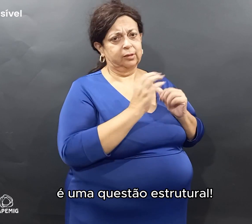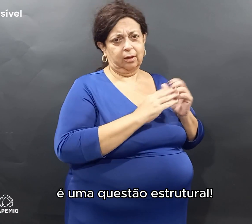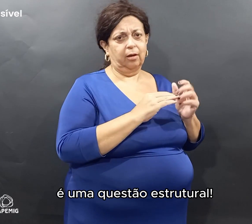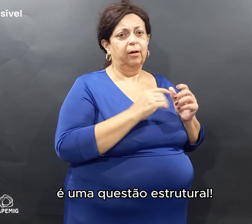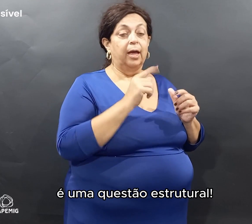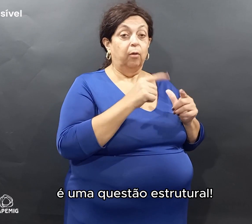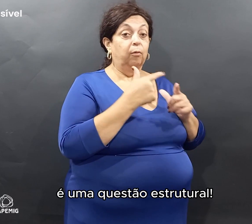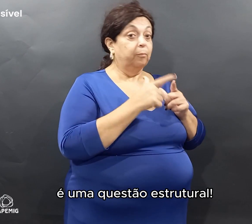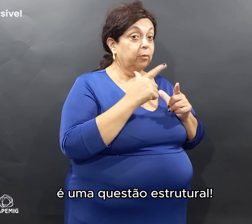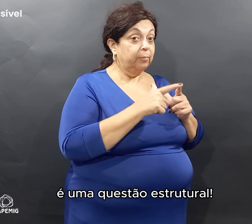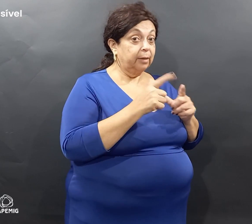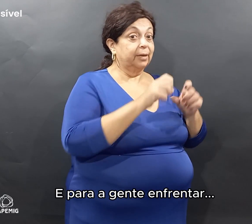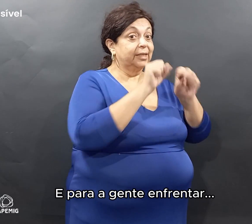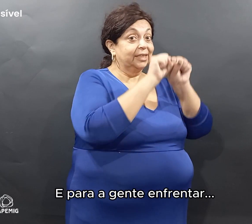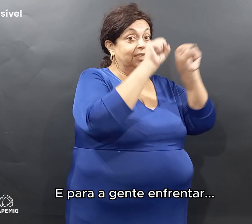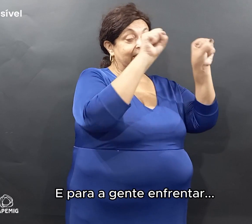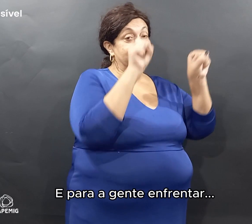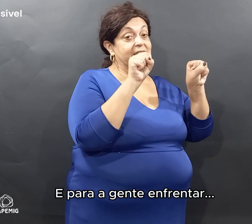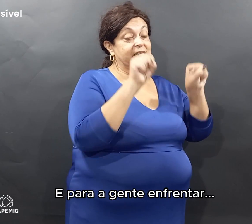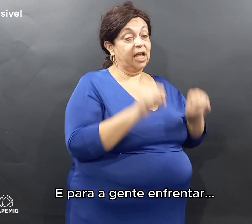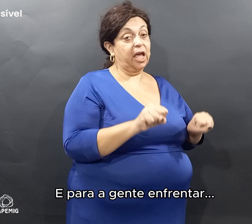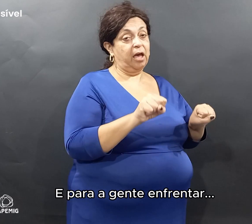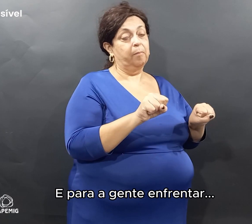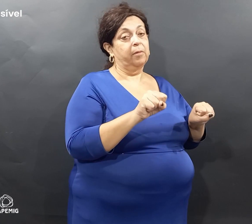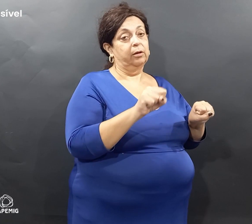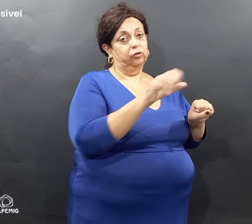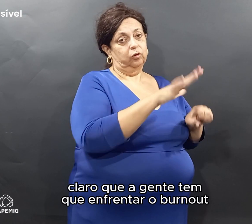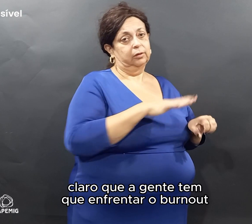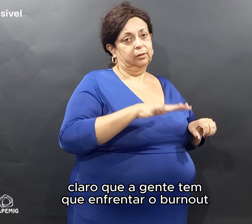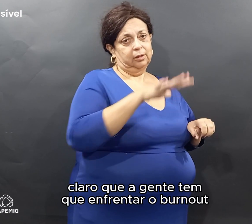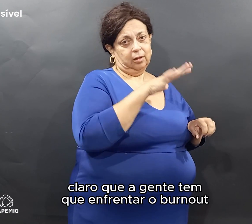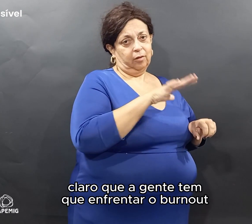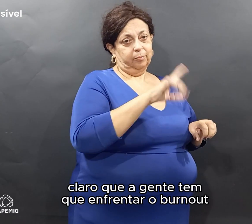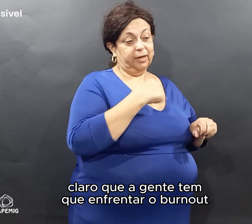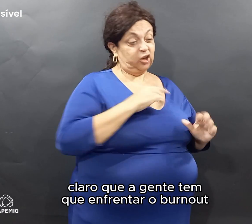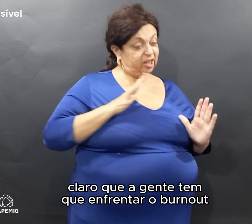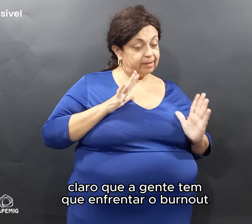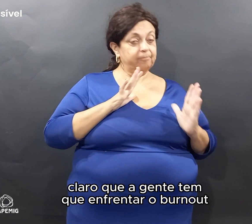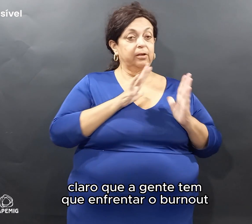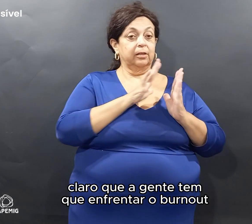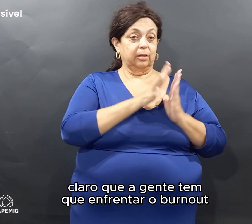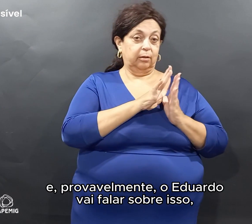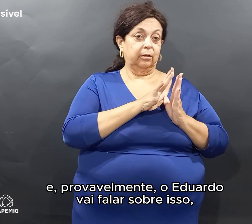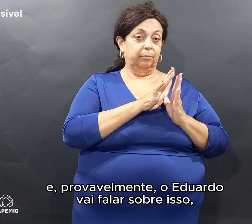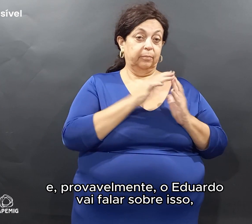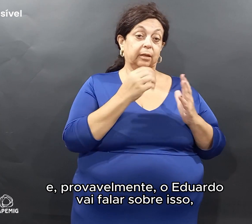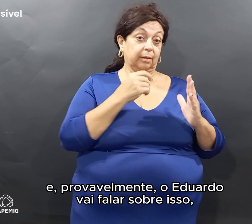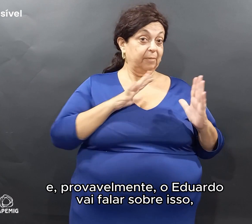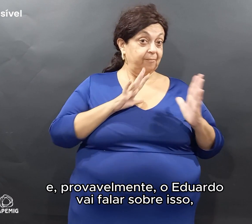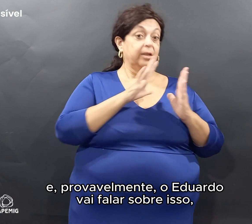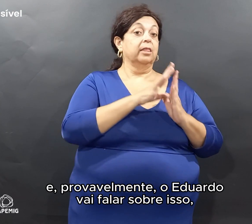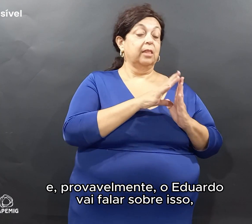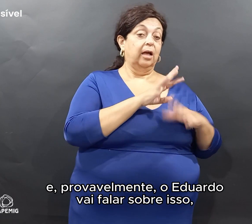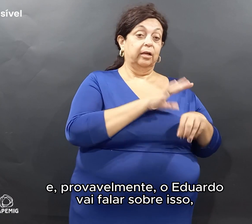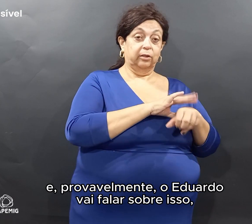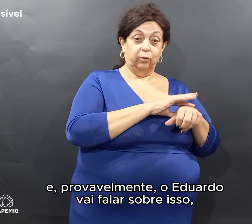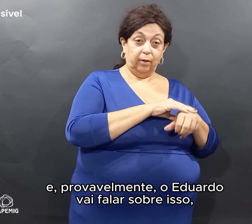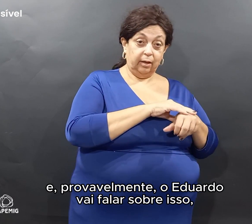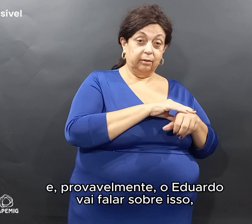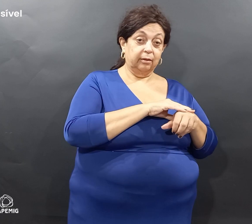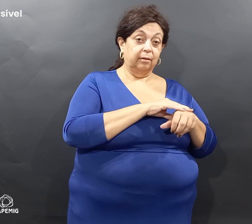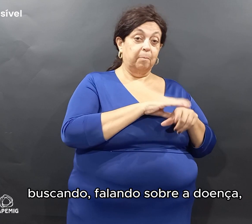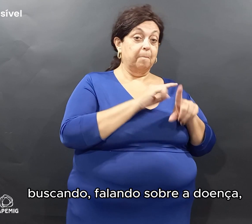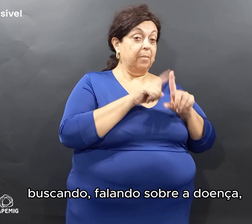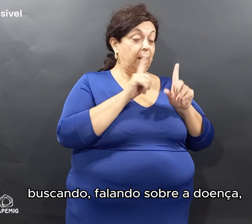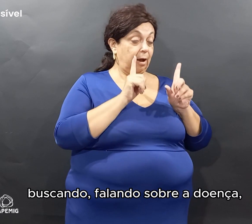É uma questão estrutural. E para a gente enfrentar, claro que a gente tem que enfrentar o burnout, e provavelmente o Eduardo vai falar sobre